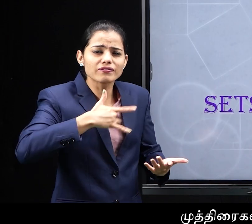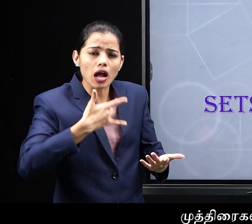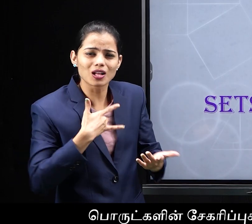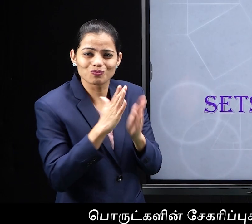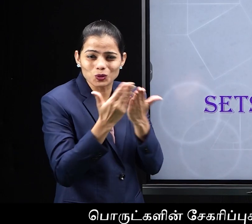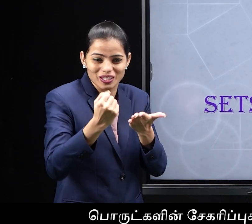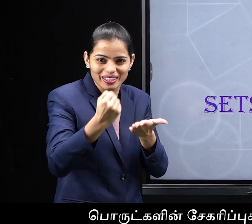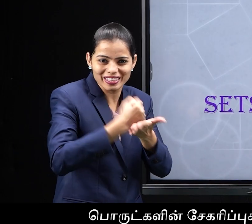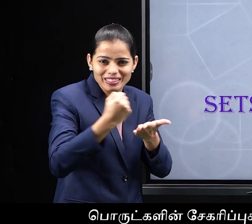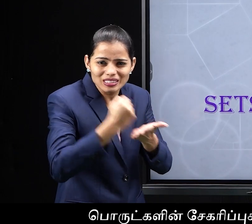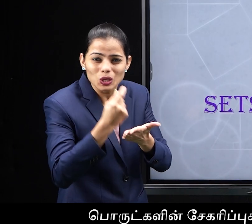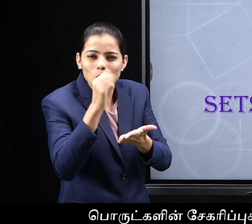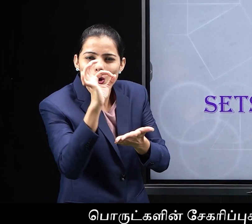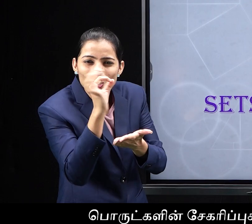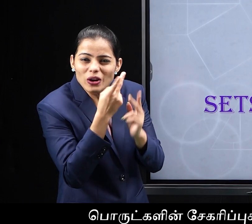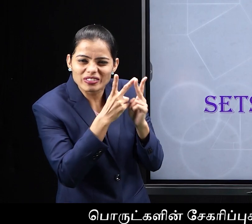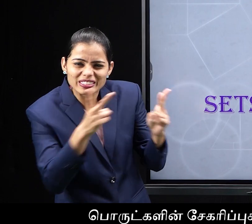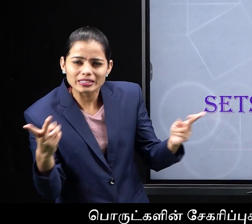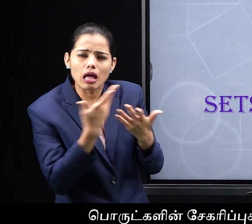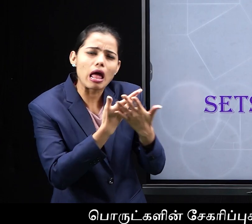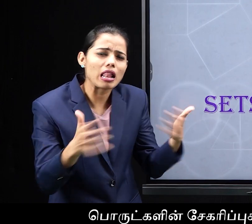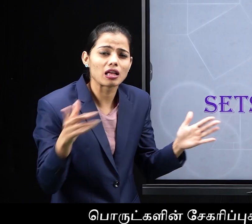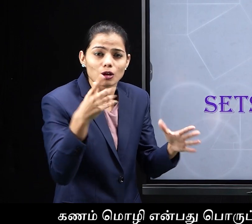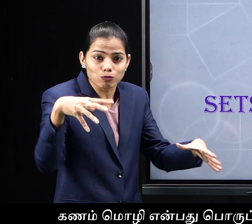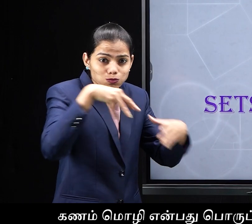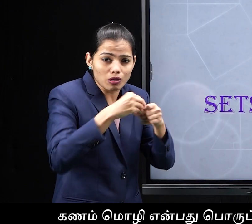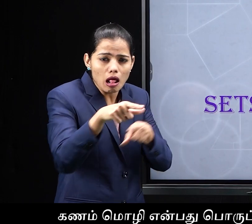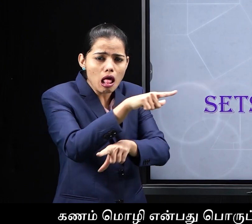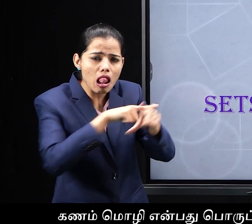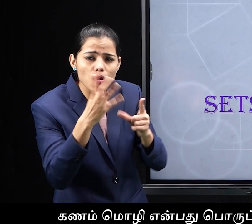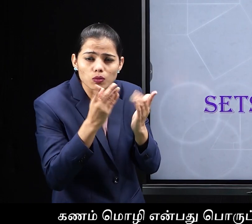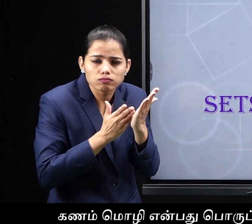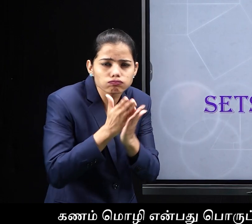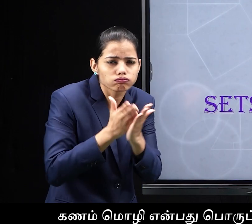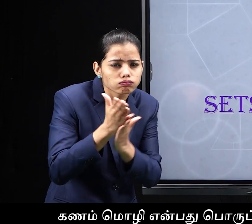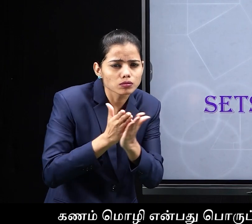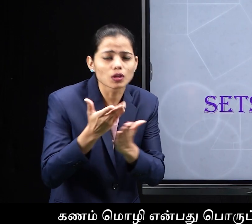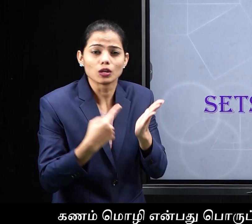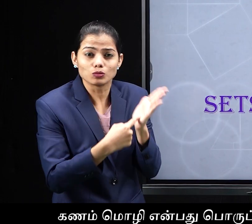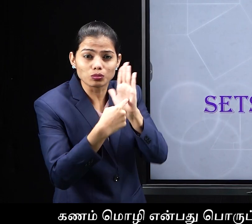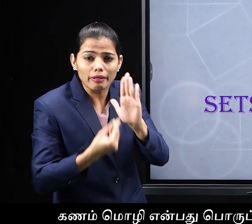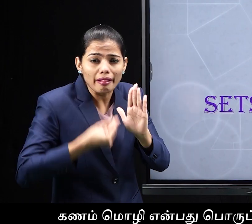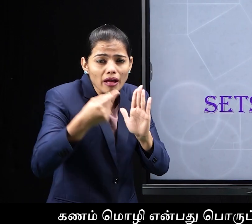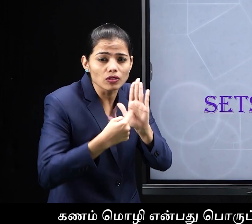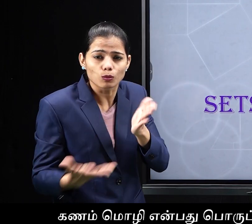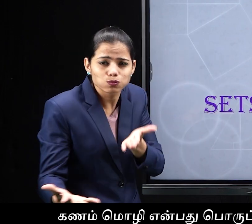போன்ற பொருட்களின் சேகரிப்புகளை நாம் அடிக்கடி கையாள்கிறோம். கணம் மொழி என்பது பொருட்களின் தொகுப்பை குறிக்கும் கணித வழி.